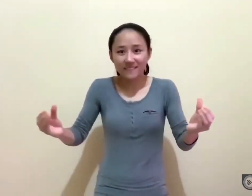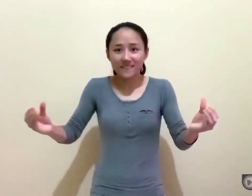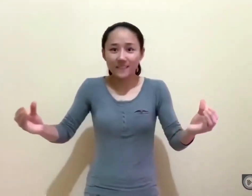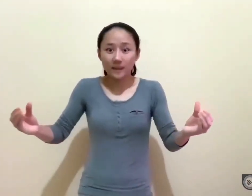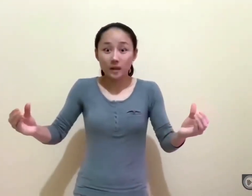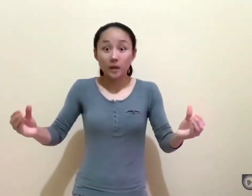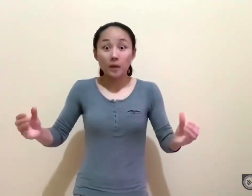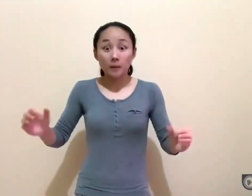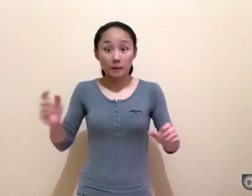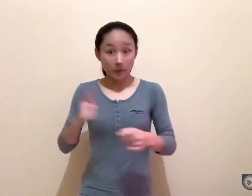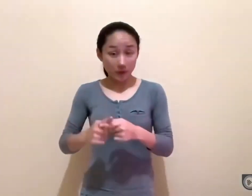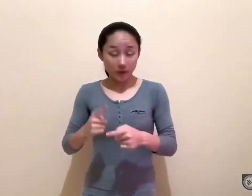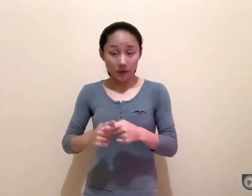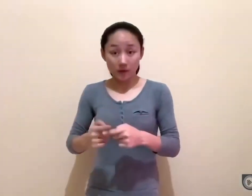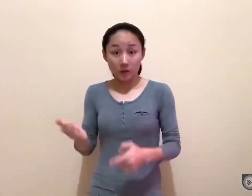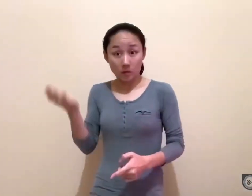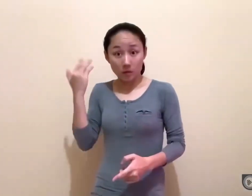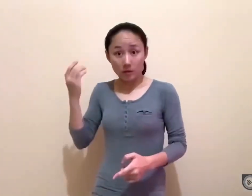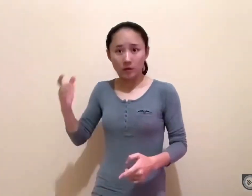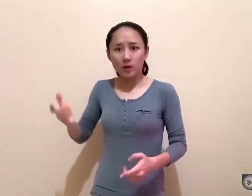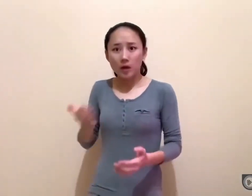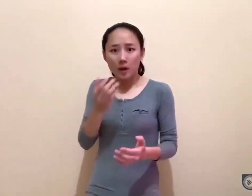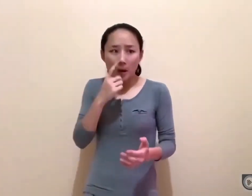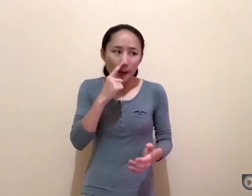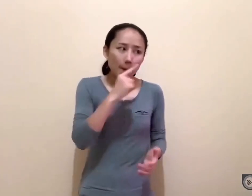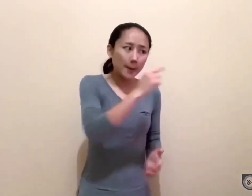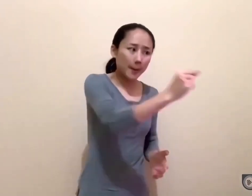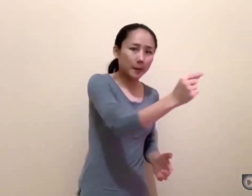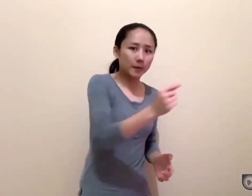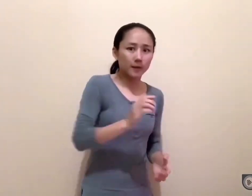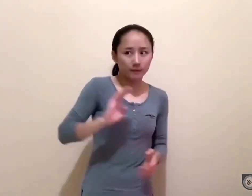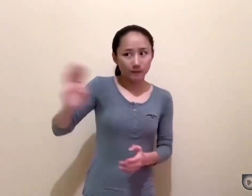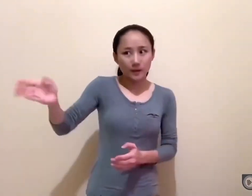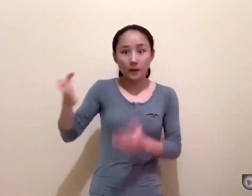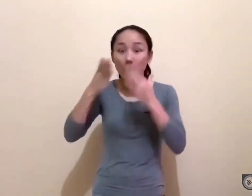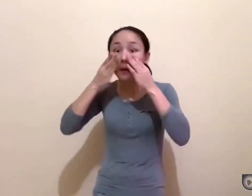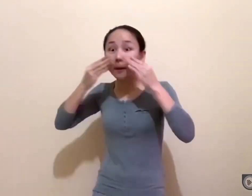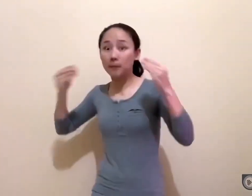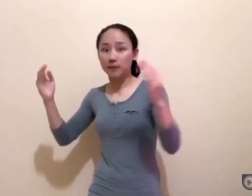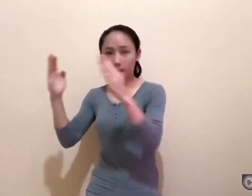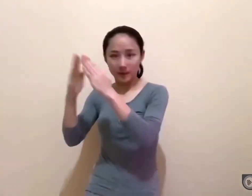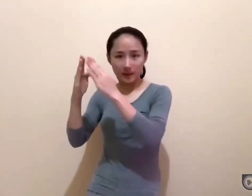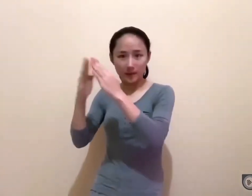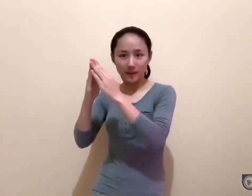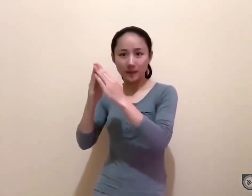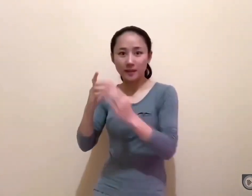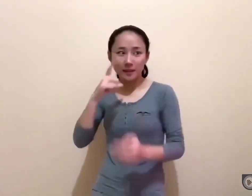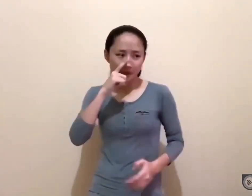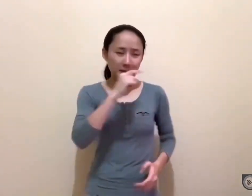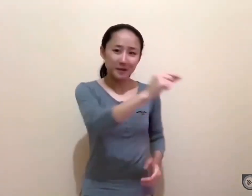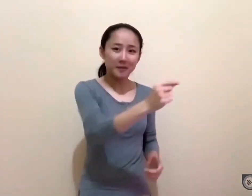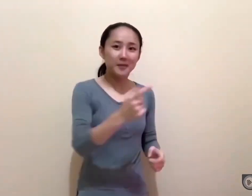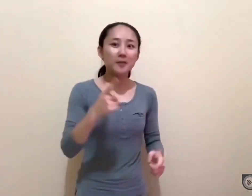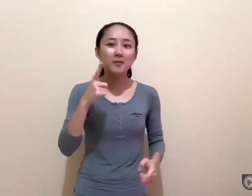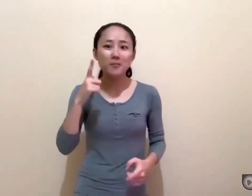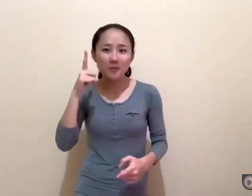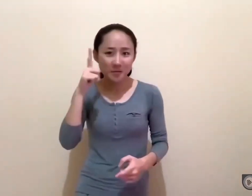e se lembrou do episódio ocorrido em sua casa, quando quis prejudicar a cegonha.